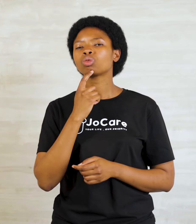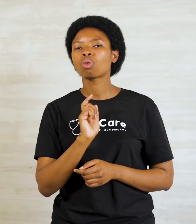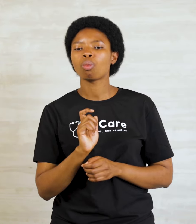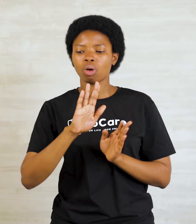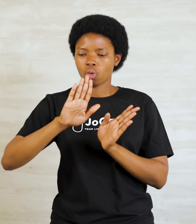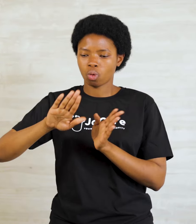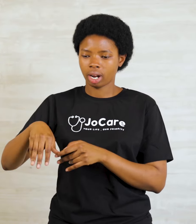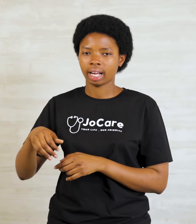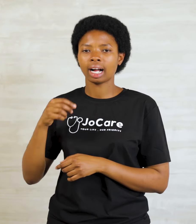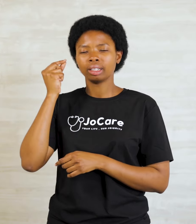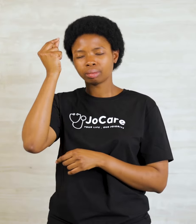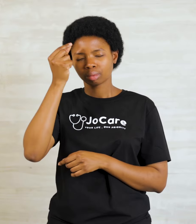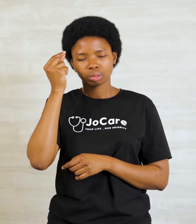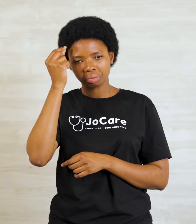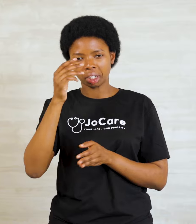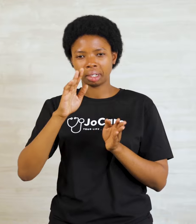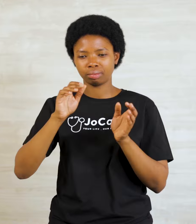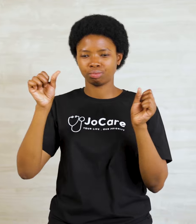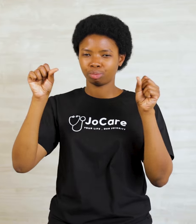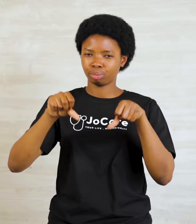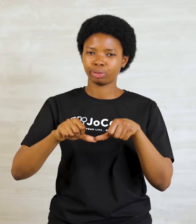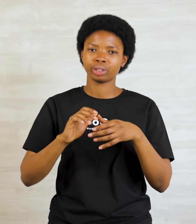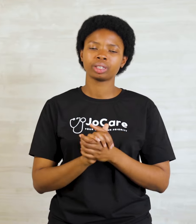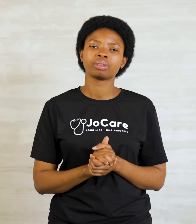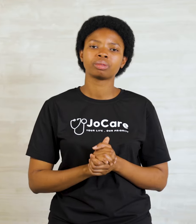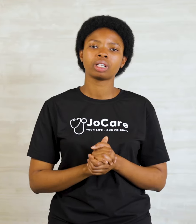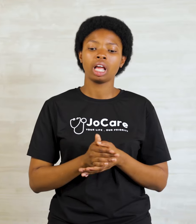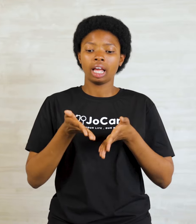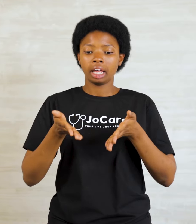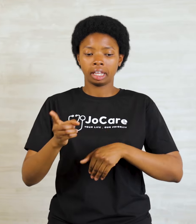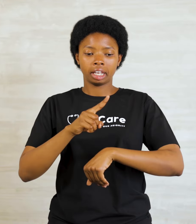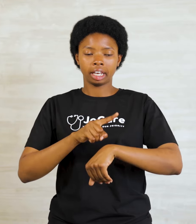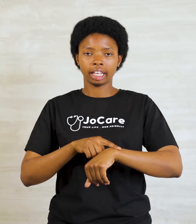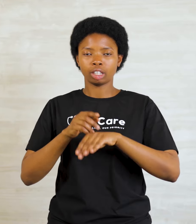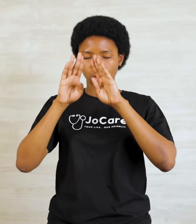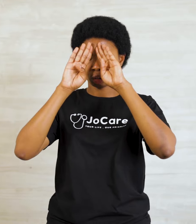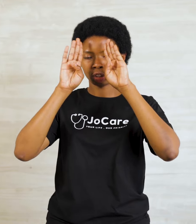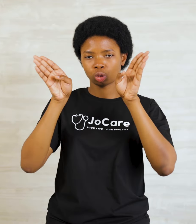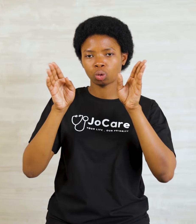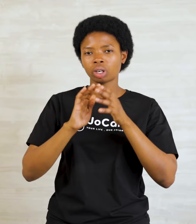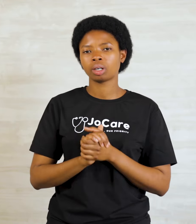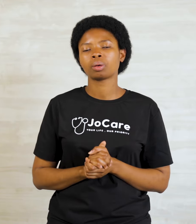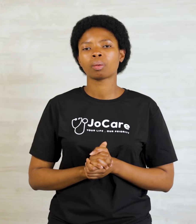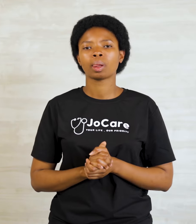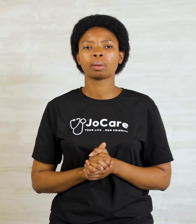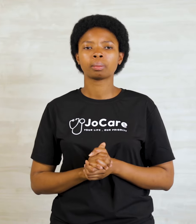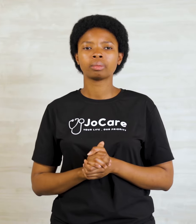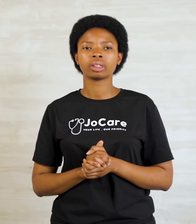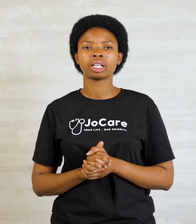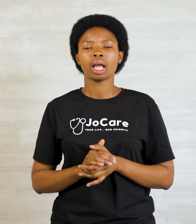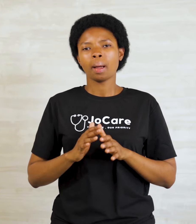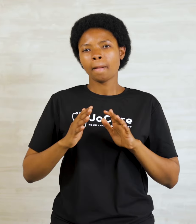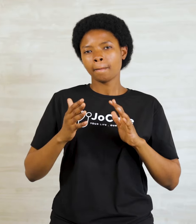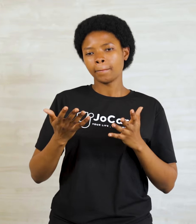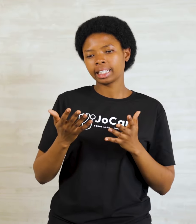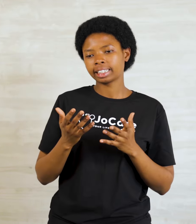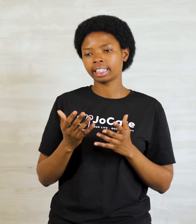kubera ko igihe tugezemo n'igihe cyo kujijuka uri kumva ntacyo byazamura oya ntacyo kuba numva ko hari uko